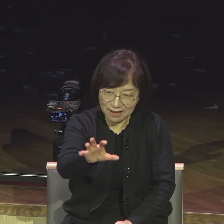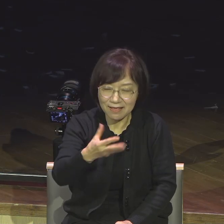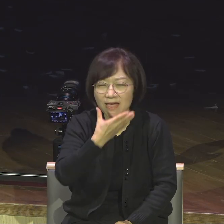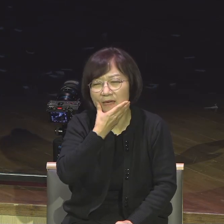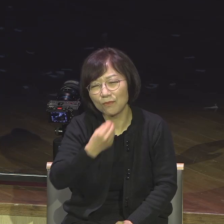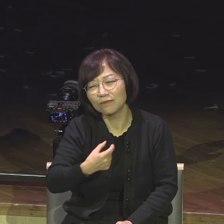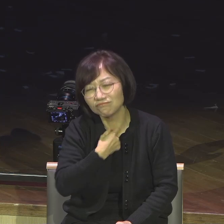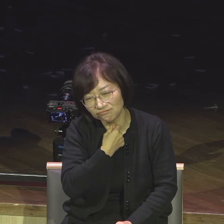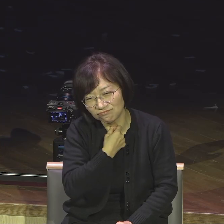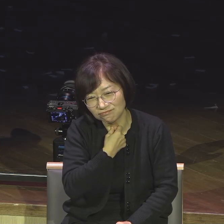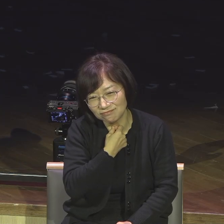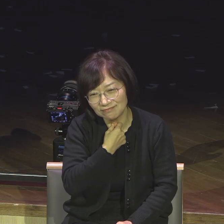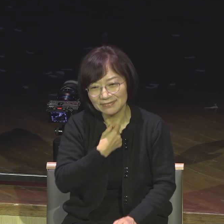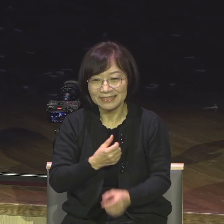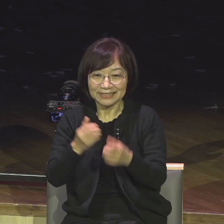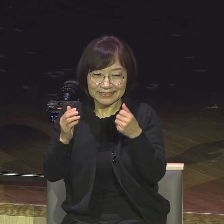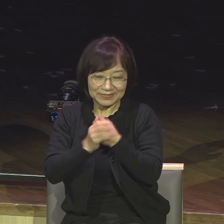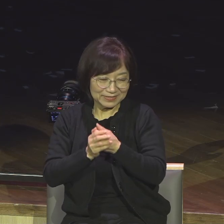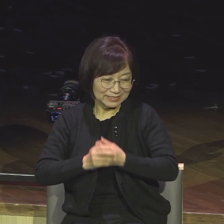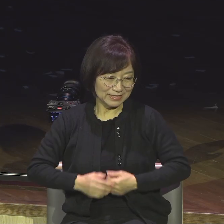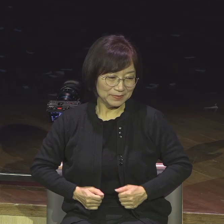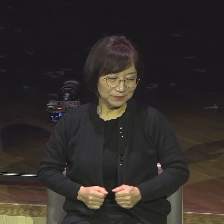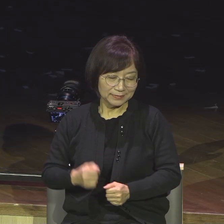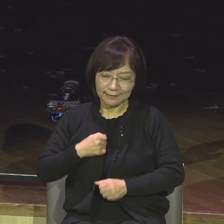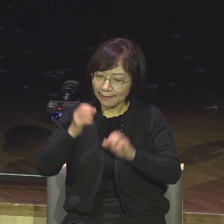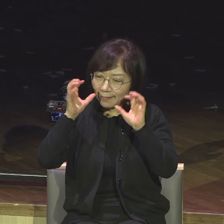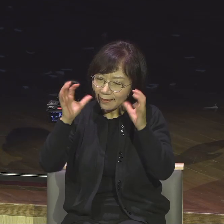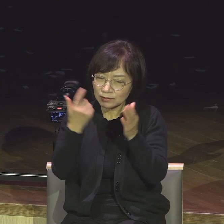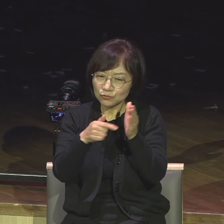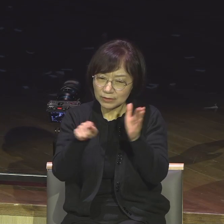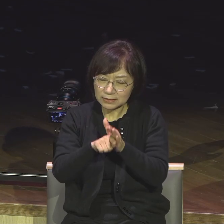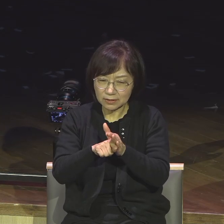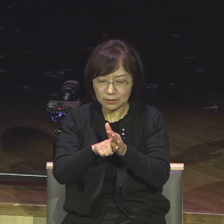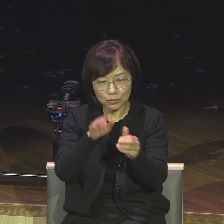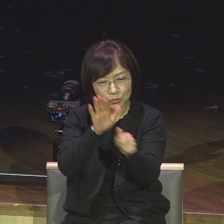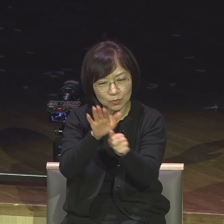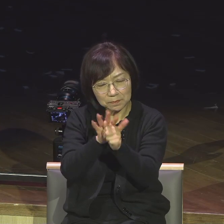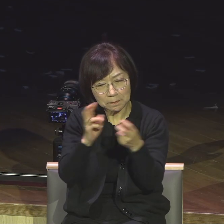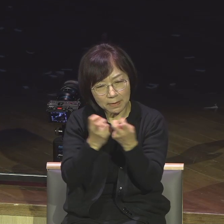위해 내가 할 수 있는 일이 무엇일까 생각하다가